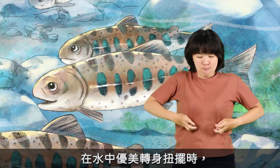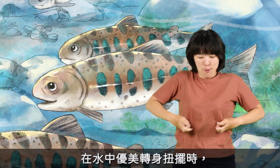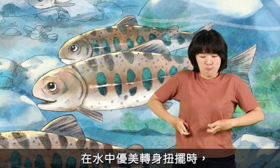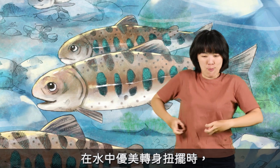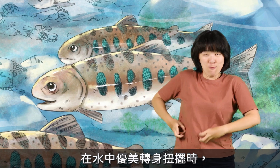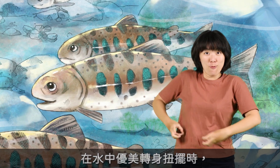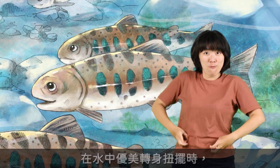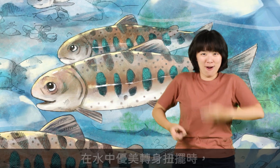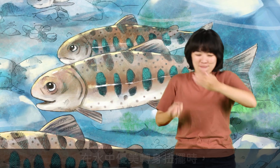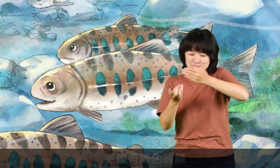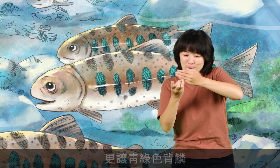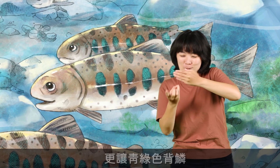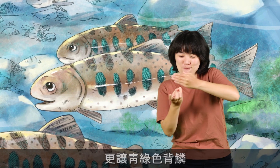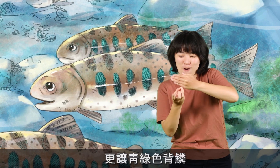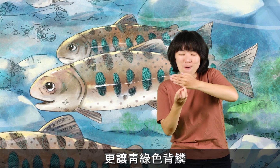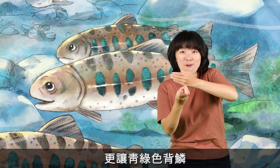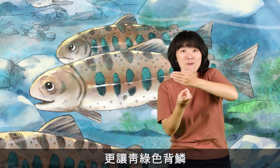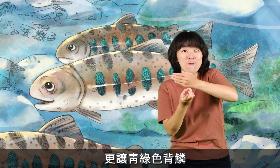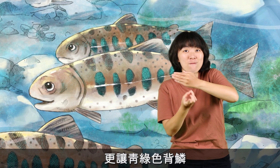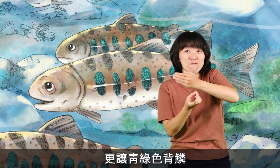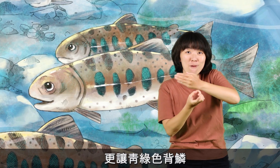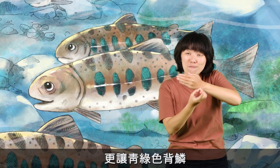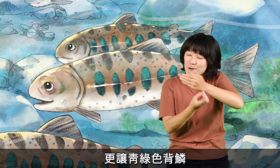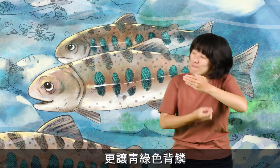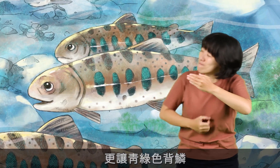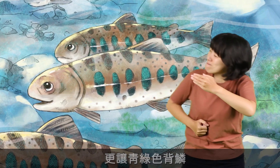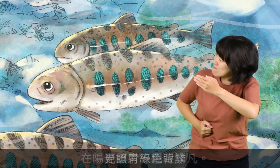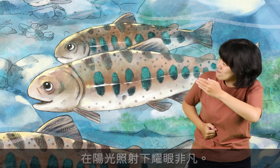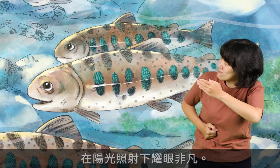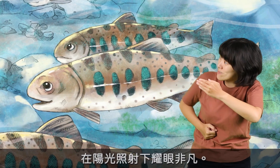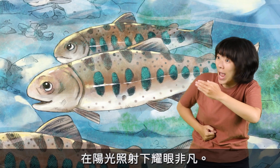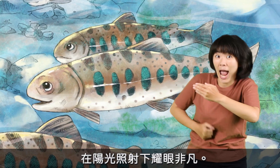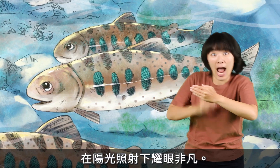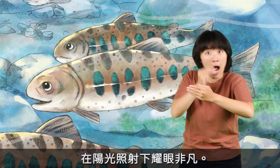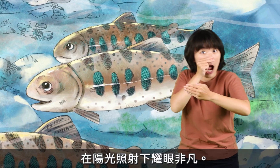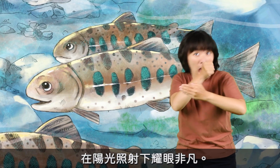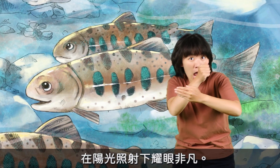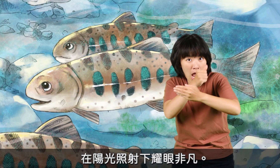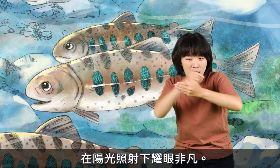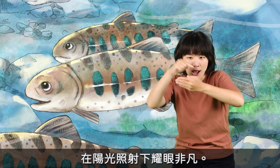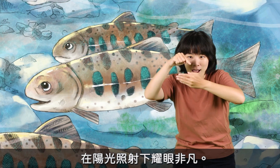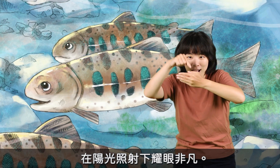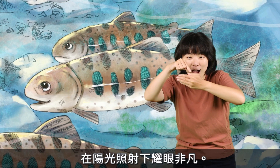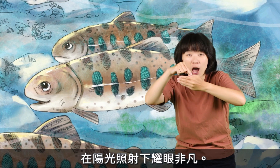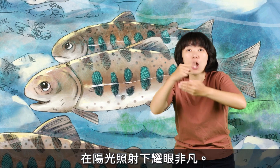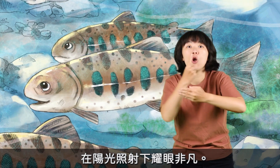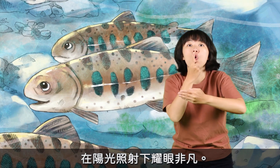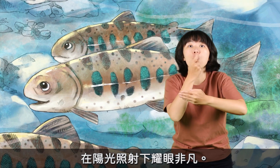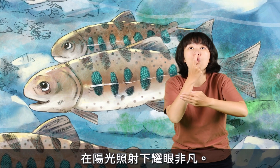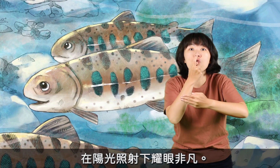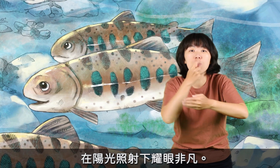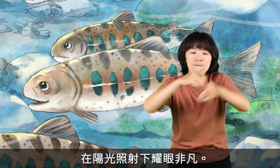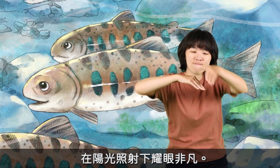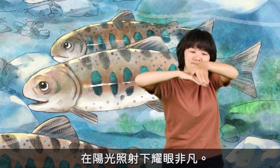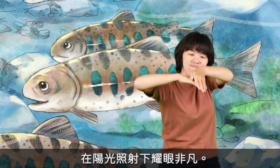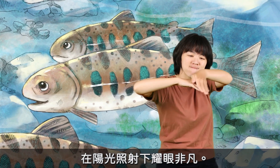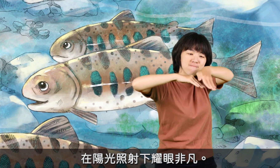时，更让青绿色的背鳞在阳光照射下耀眼非凡。